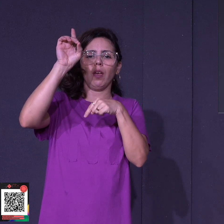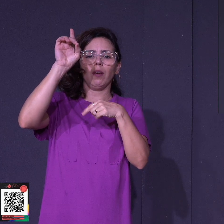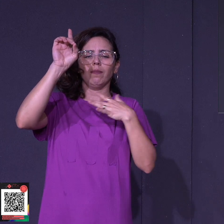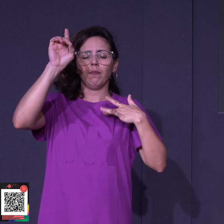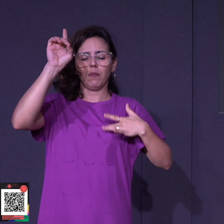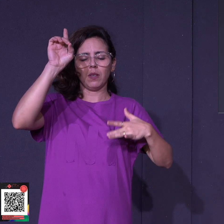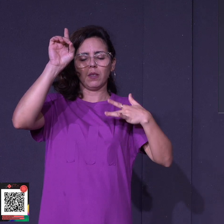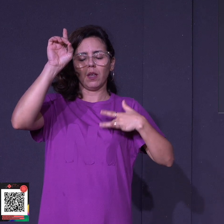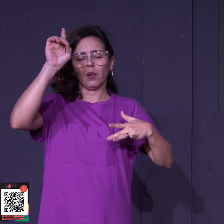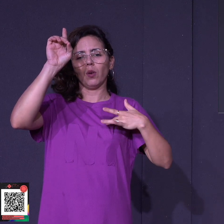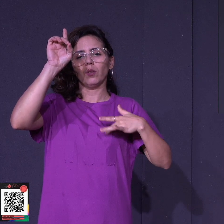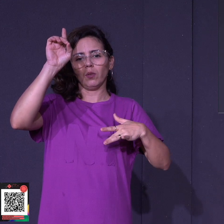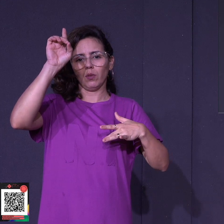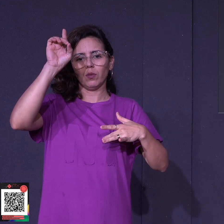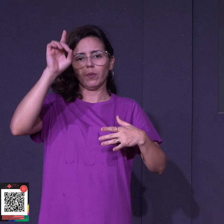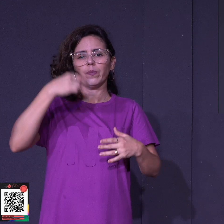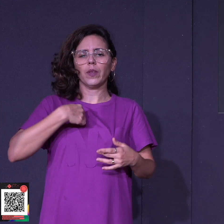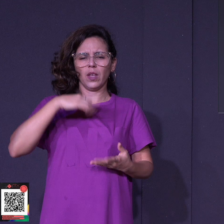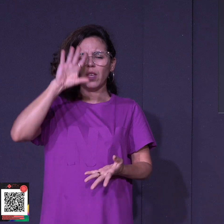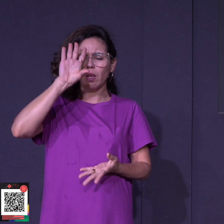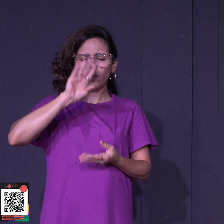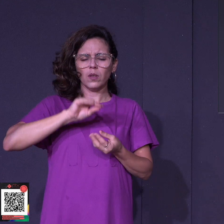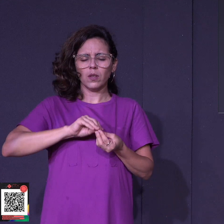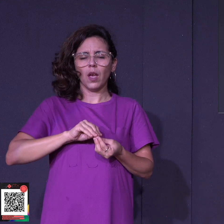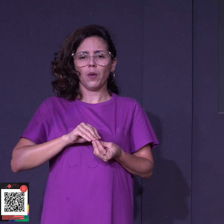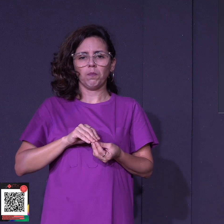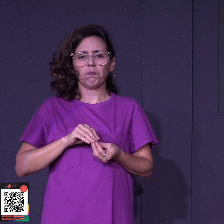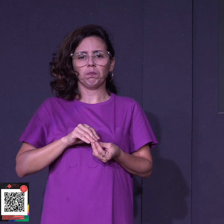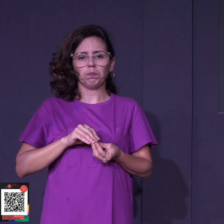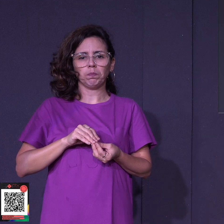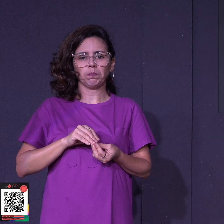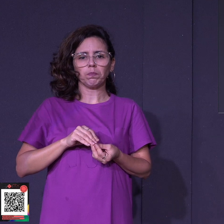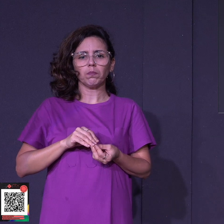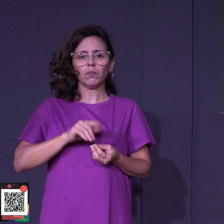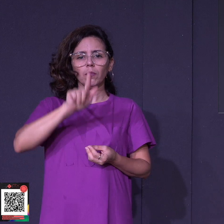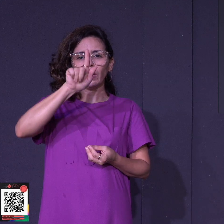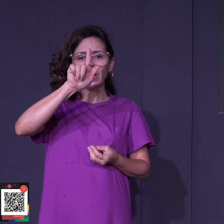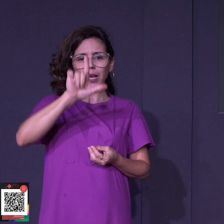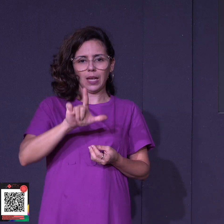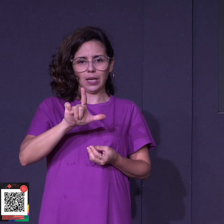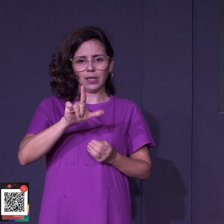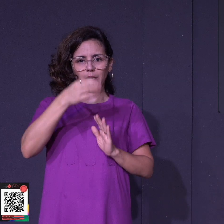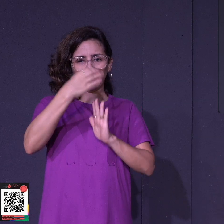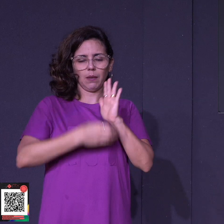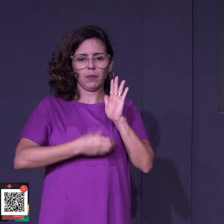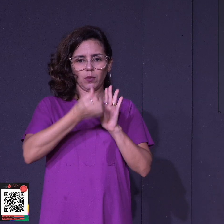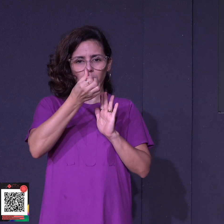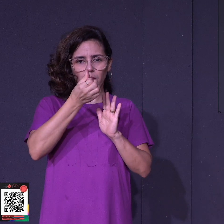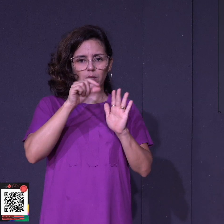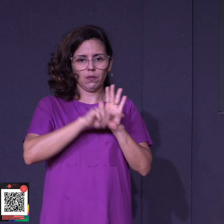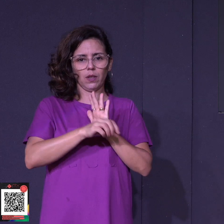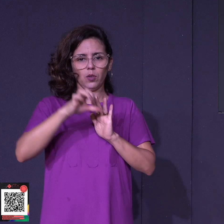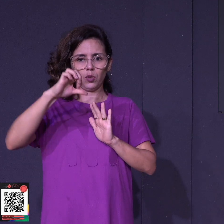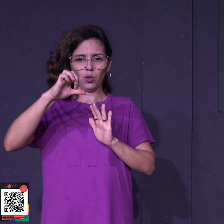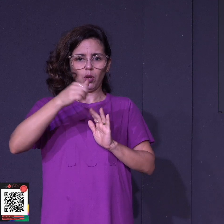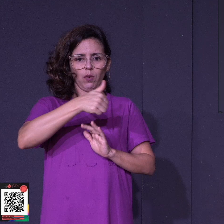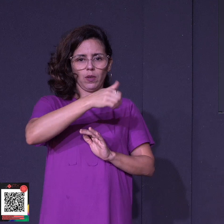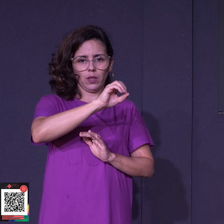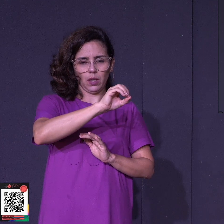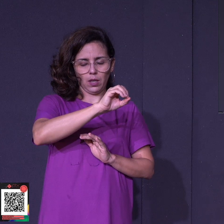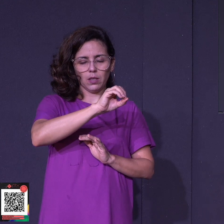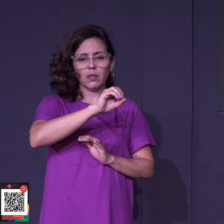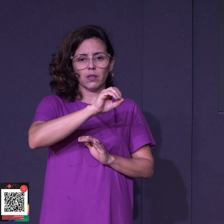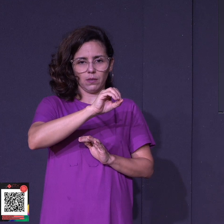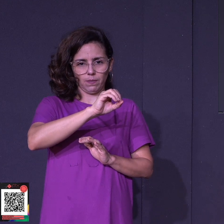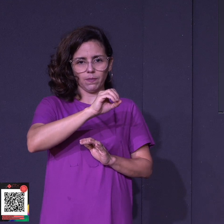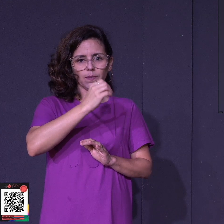encerro, equipe de louvor. Gálatas capítulo 6. verso 9 e 10. Gálatas capítulo